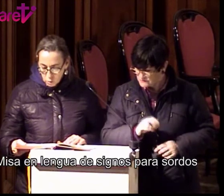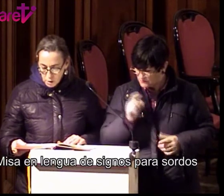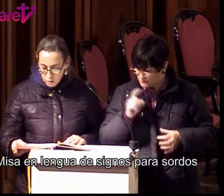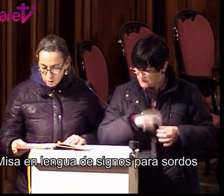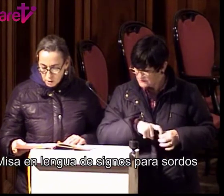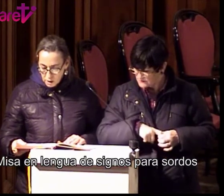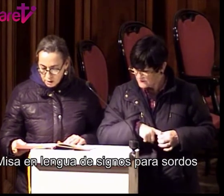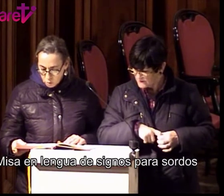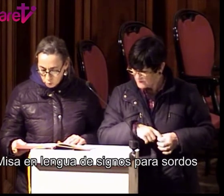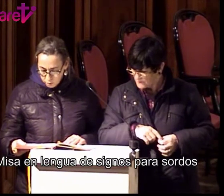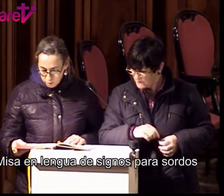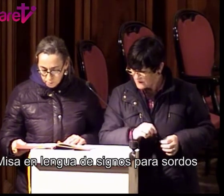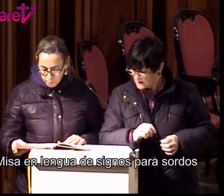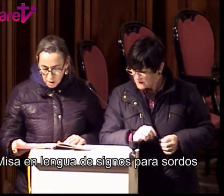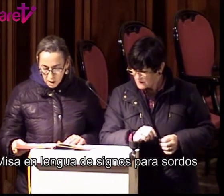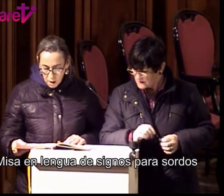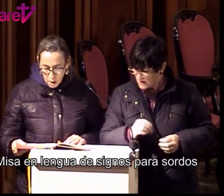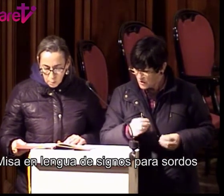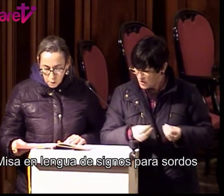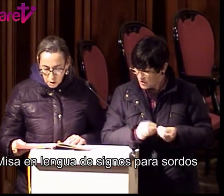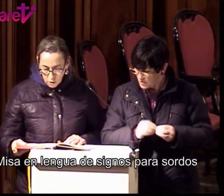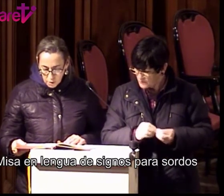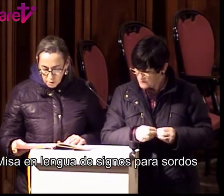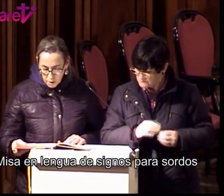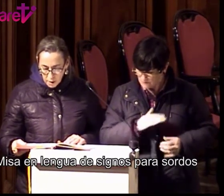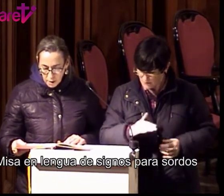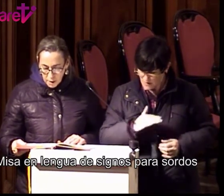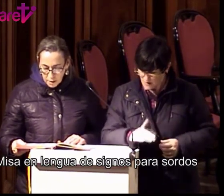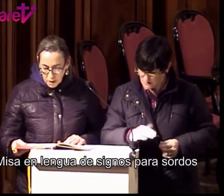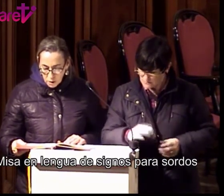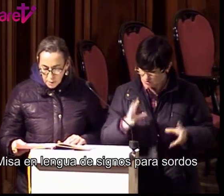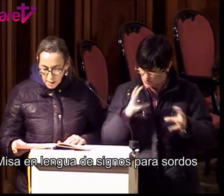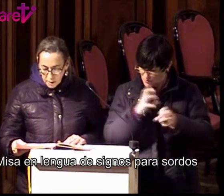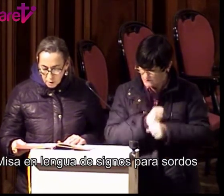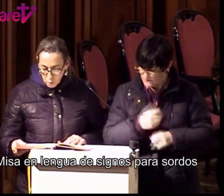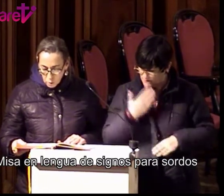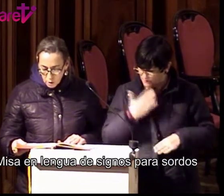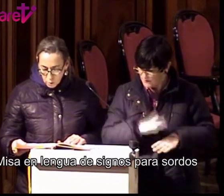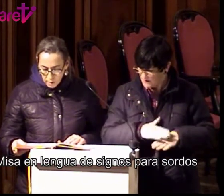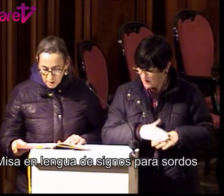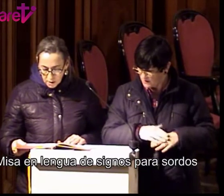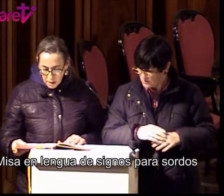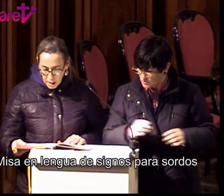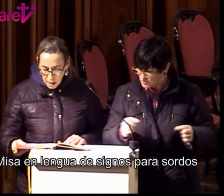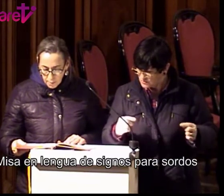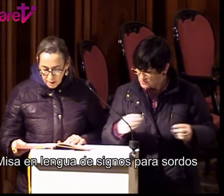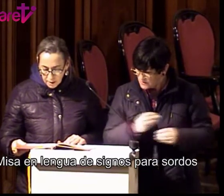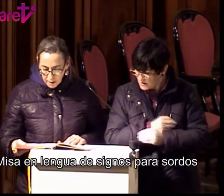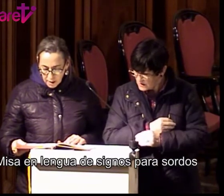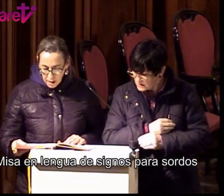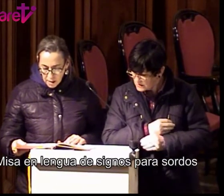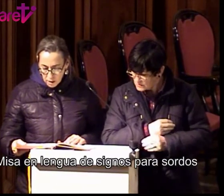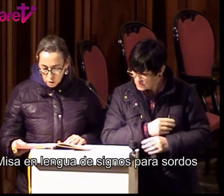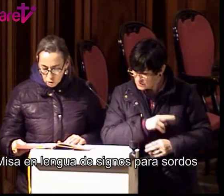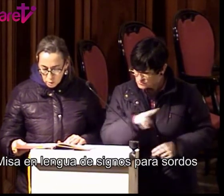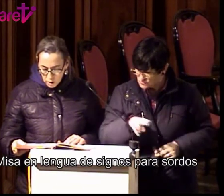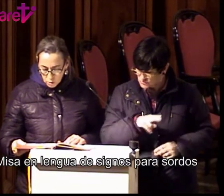descubierto es luz. Por eso dice, «Despierta tú que duermes, levántate entre los muertos,